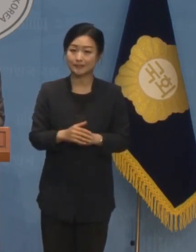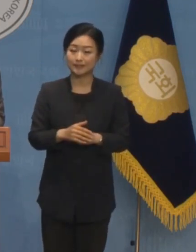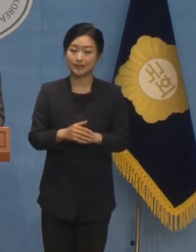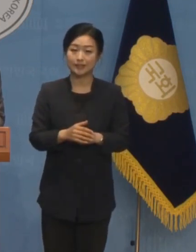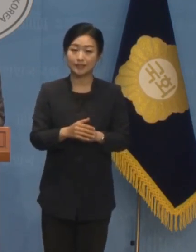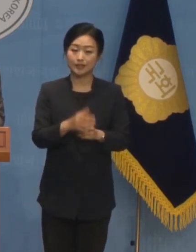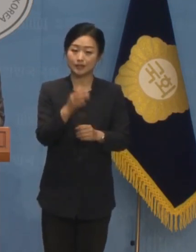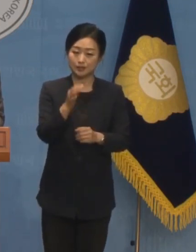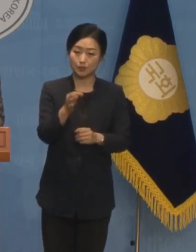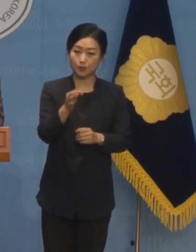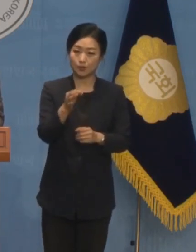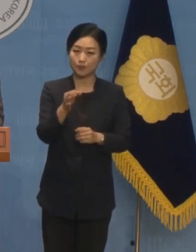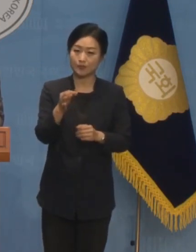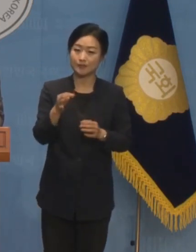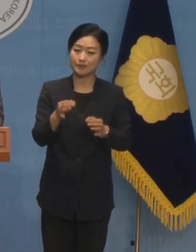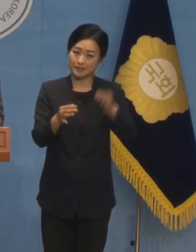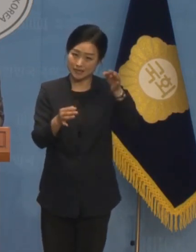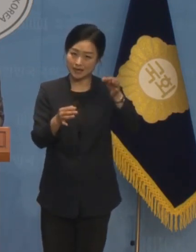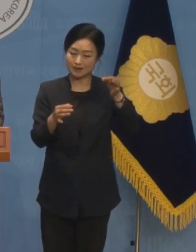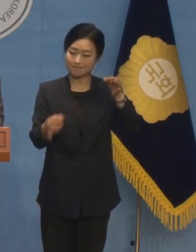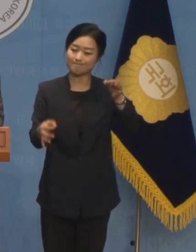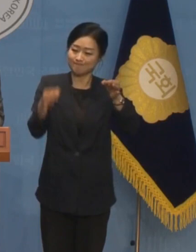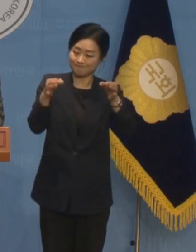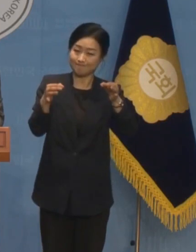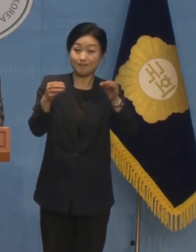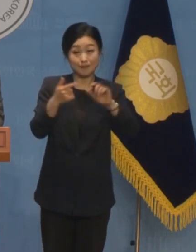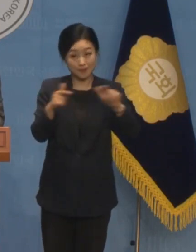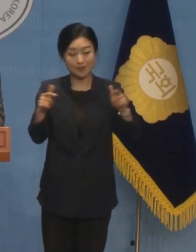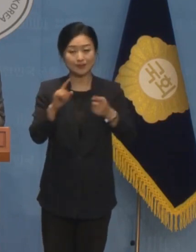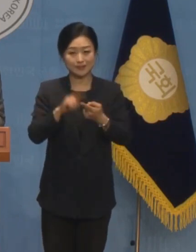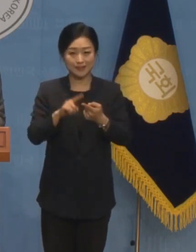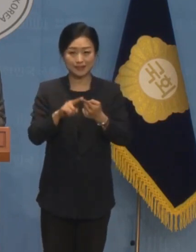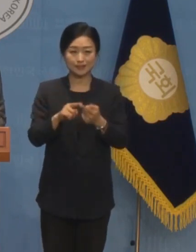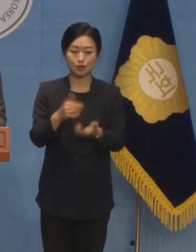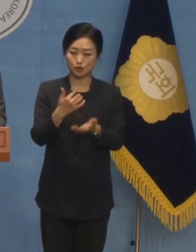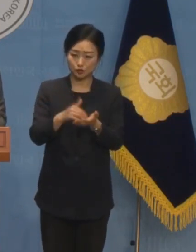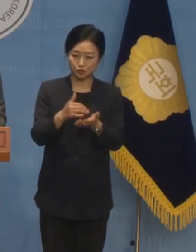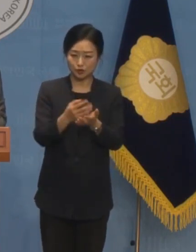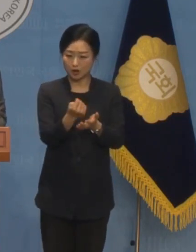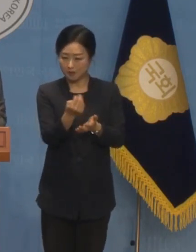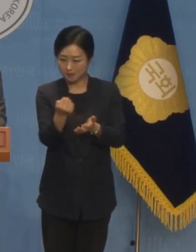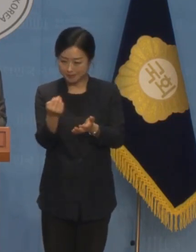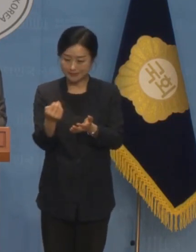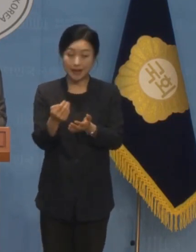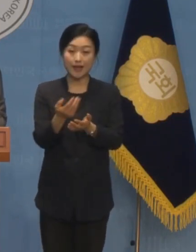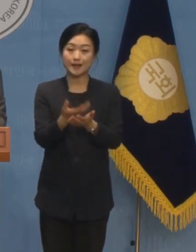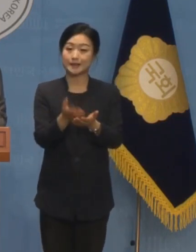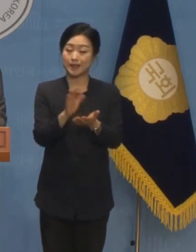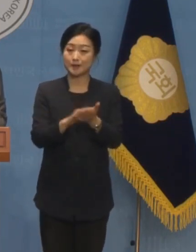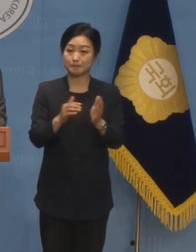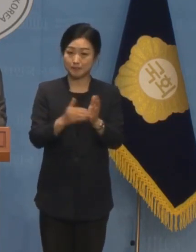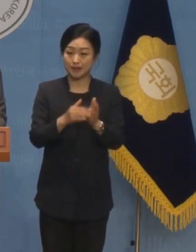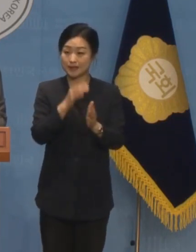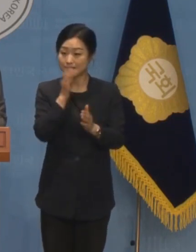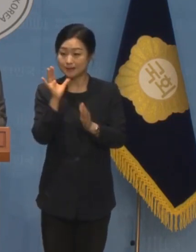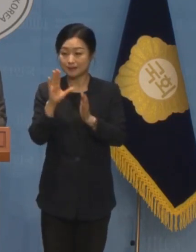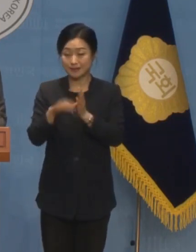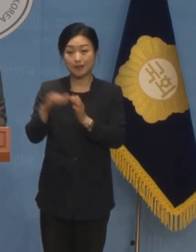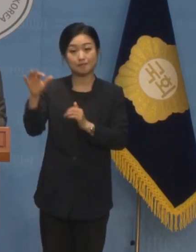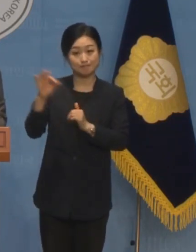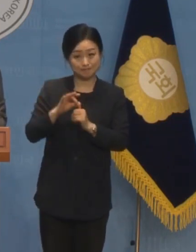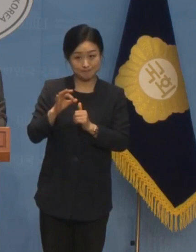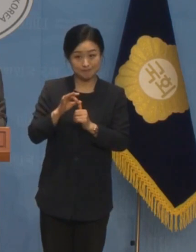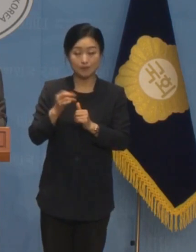필요성을 강조하면서 청년 세대의 어려움도 감안하는 등 노후소득의 보장,